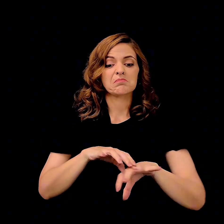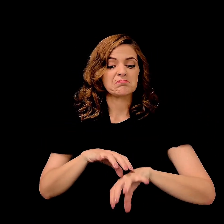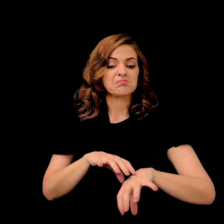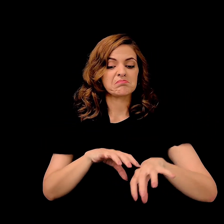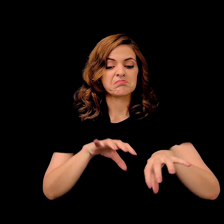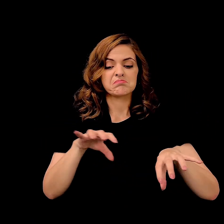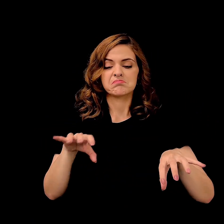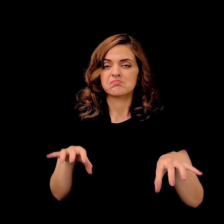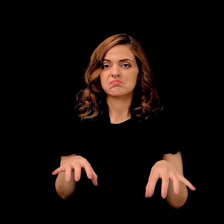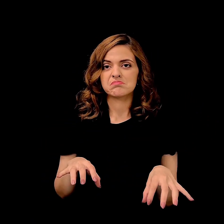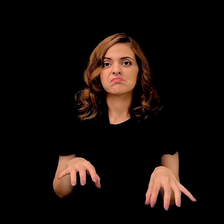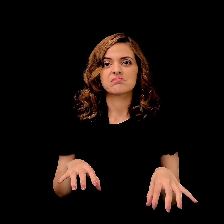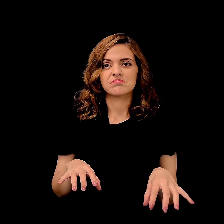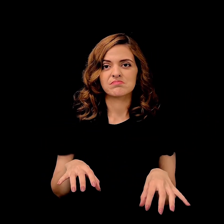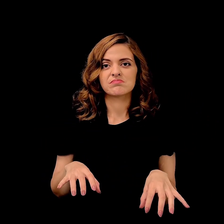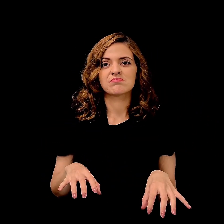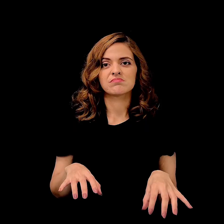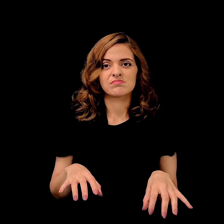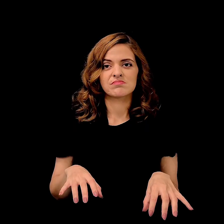mundo.